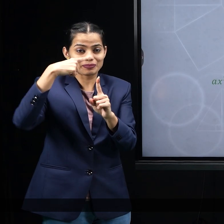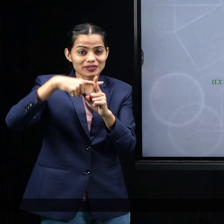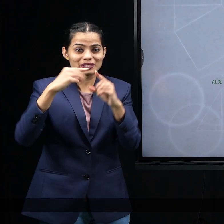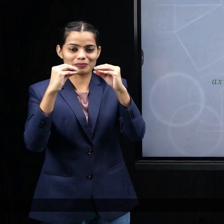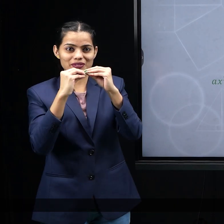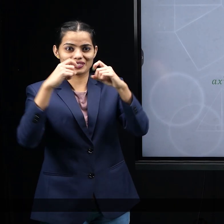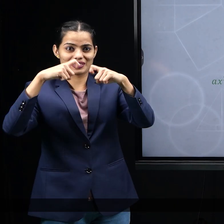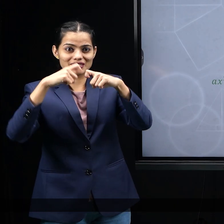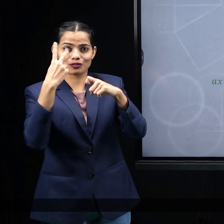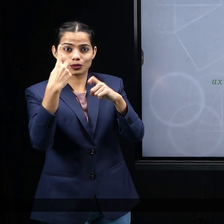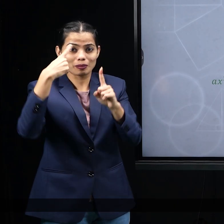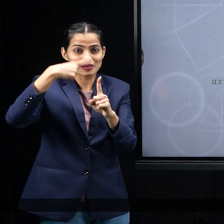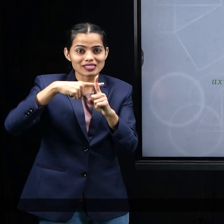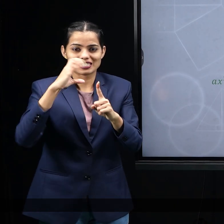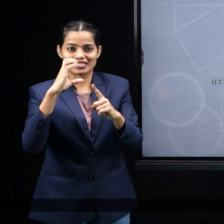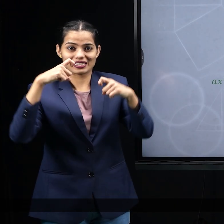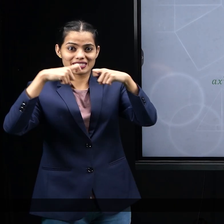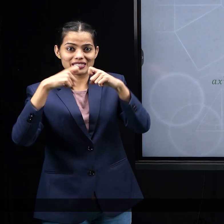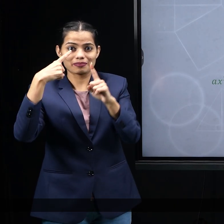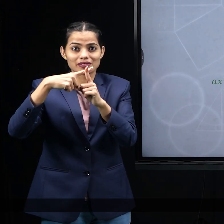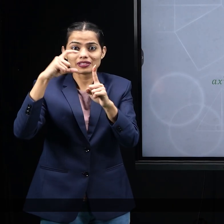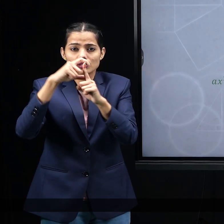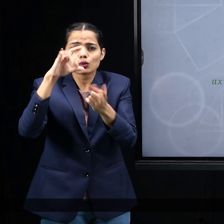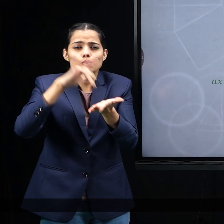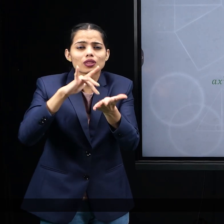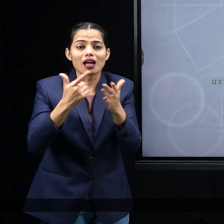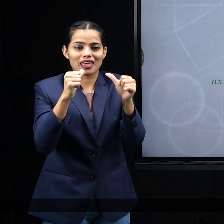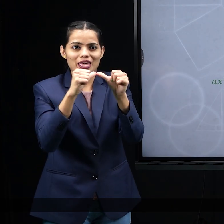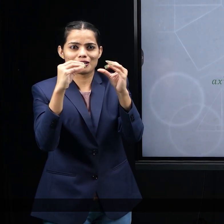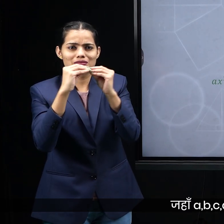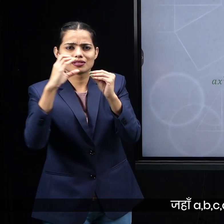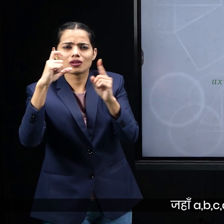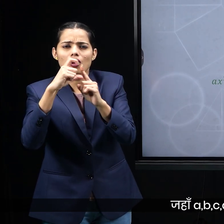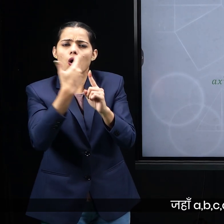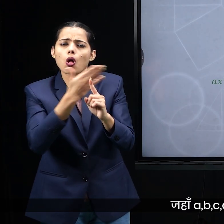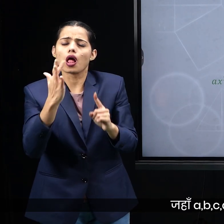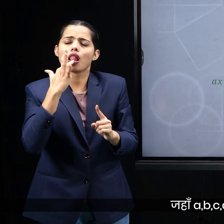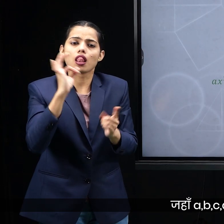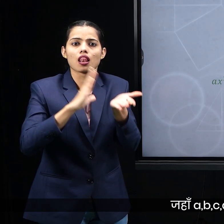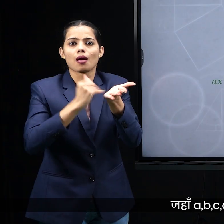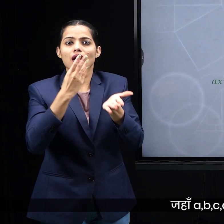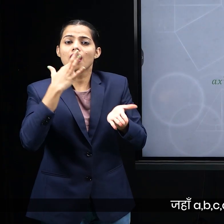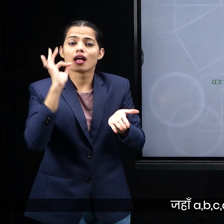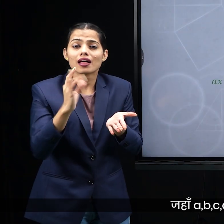ax³ + bx² + cx + d, जहाँ a b c d